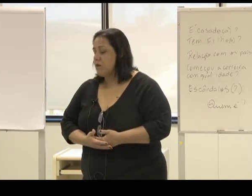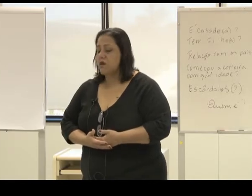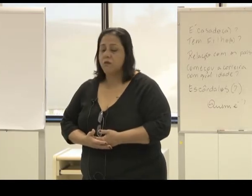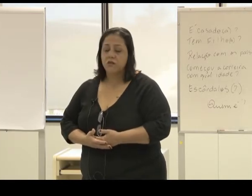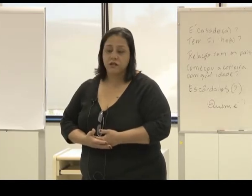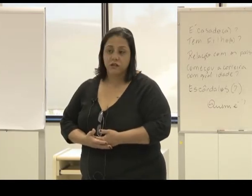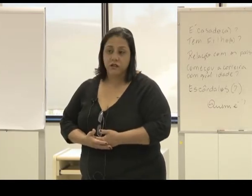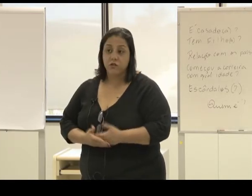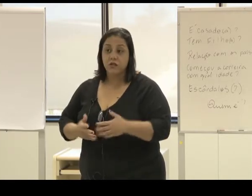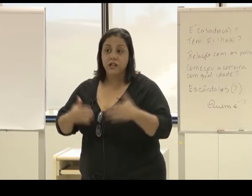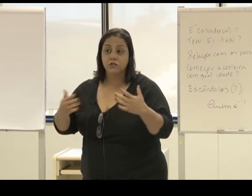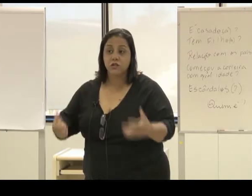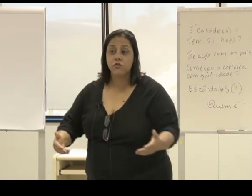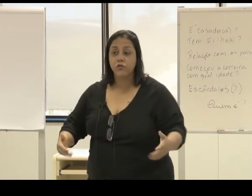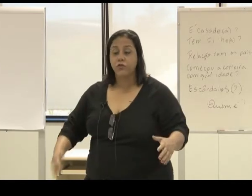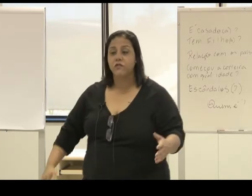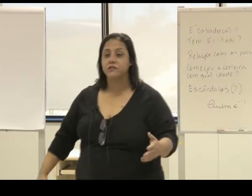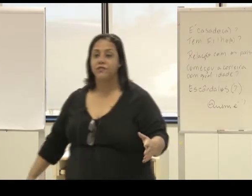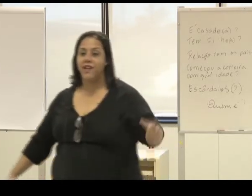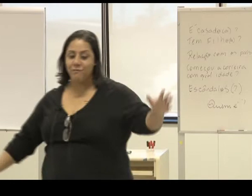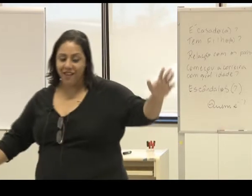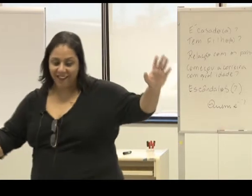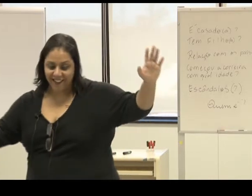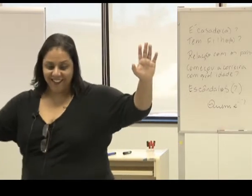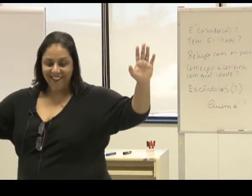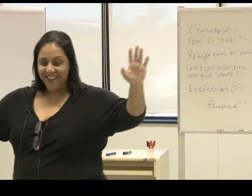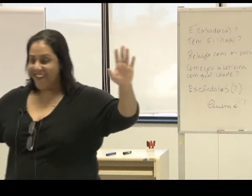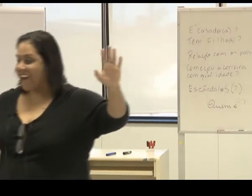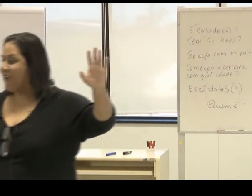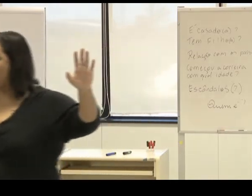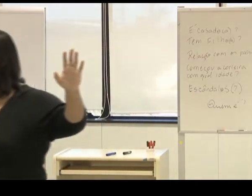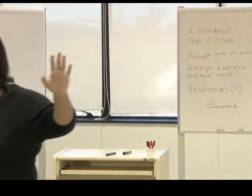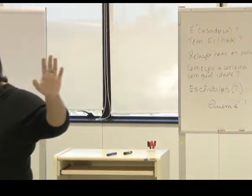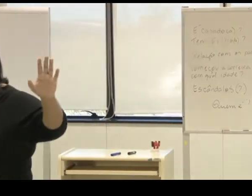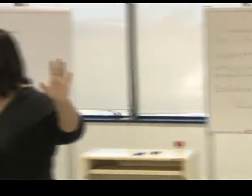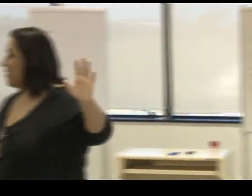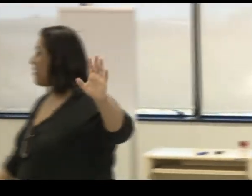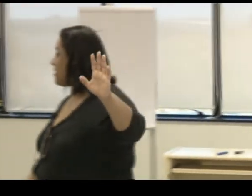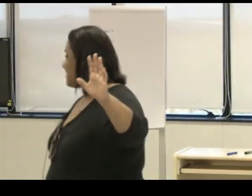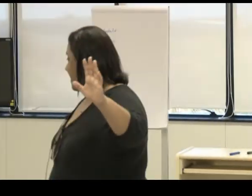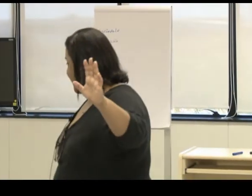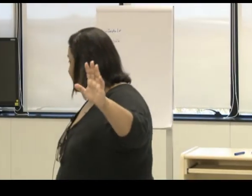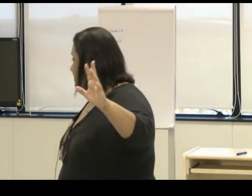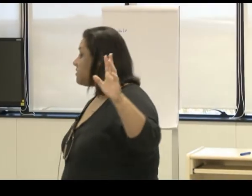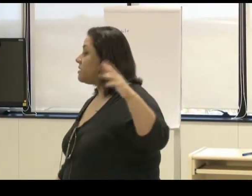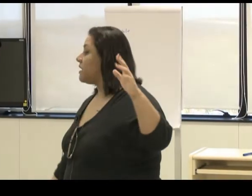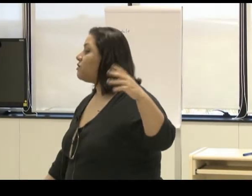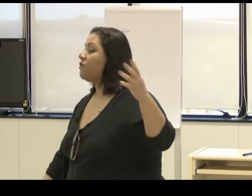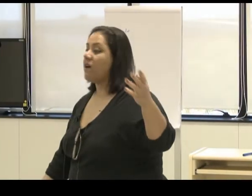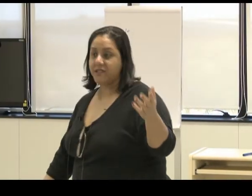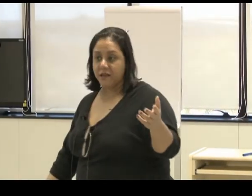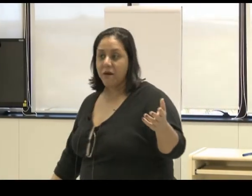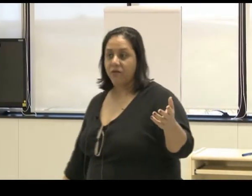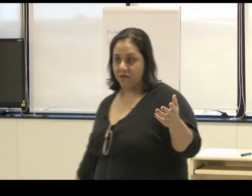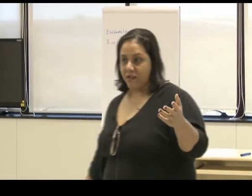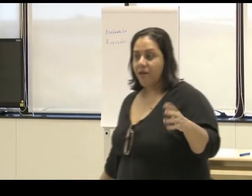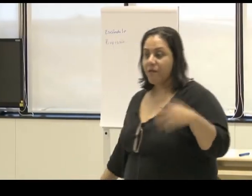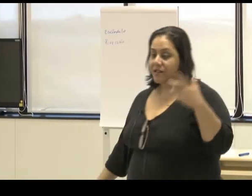que vai ter que ser. Quando nasce o segundo filho, você fala, amém. Agora eu posso botar o padrinho que eu quiser. Se você não tiver mais irmão. Pior que você está